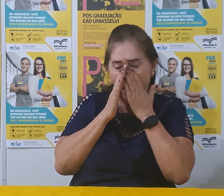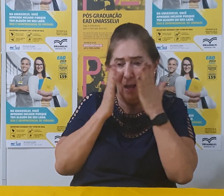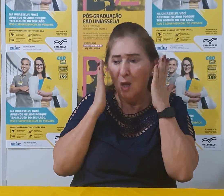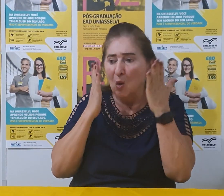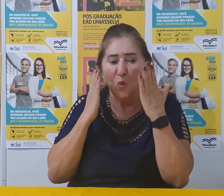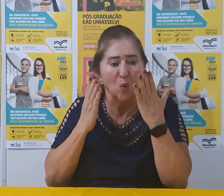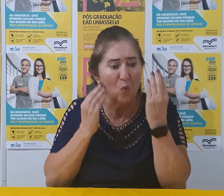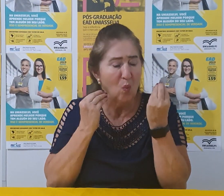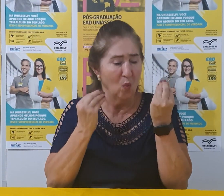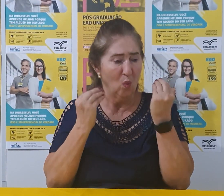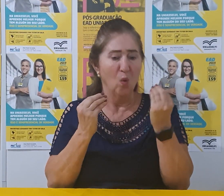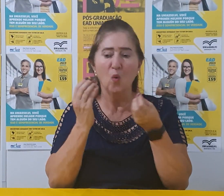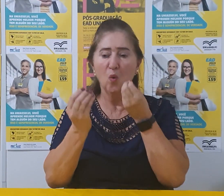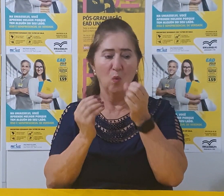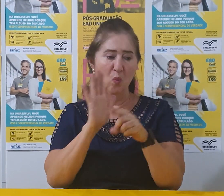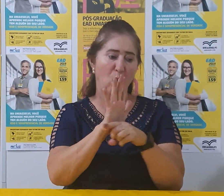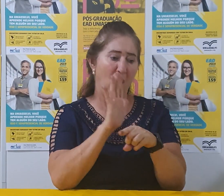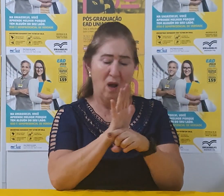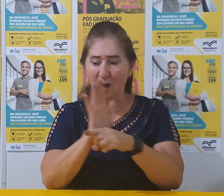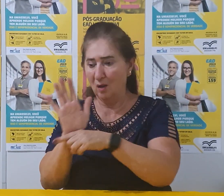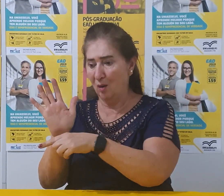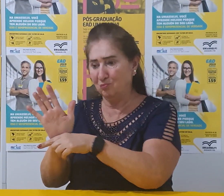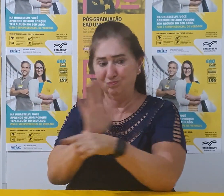na sala de aula. Isso faz com que o